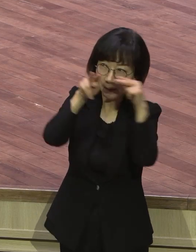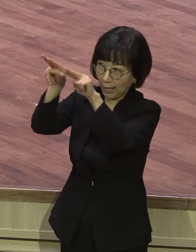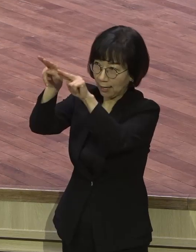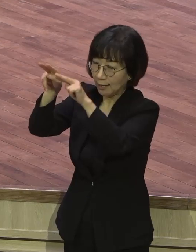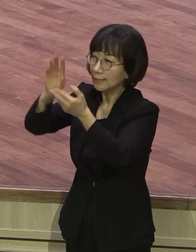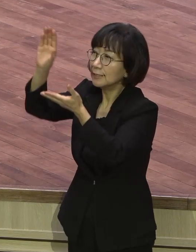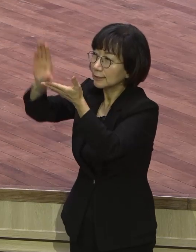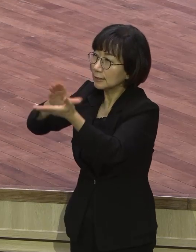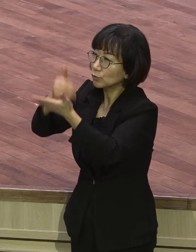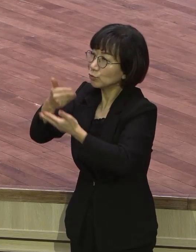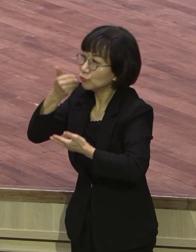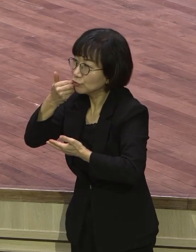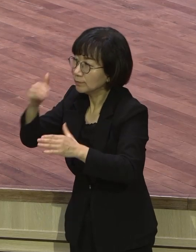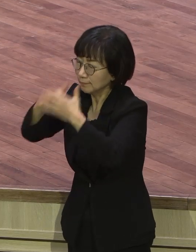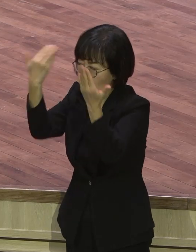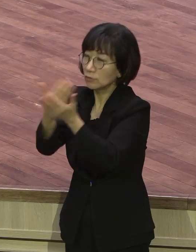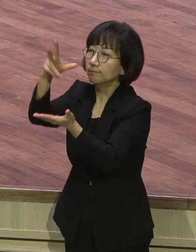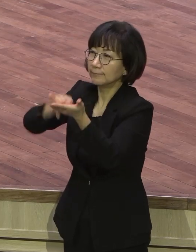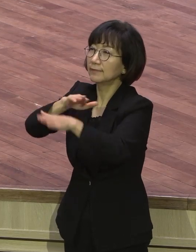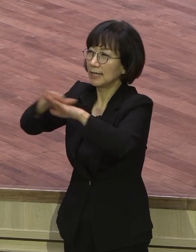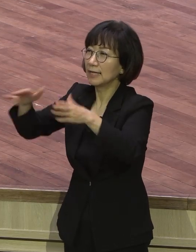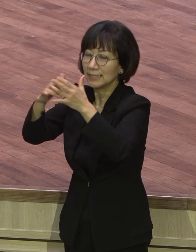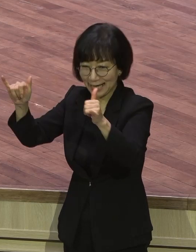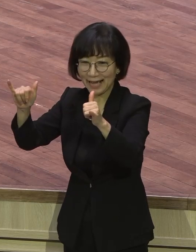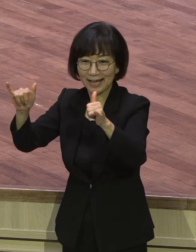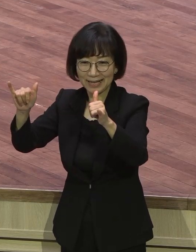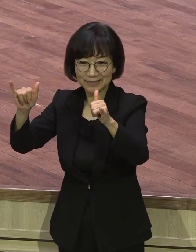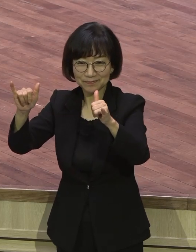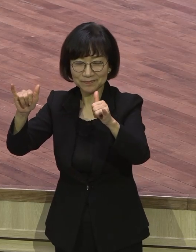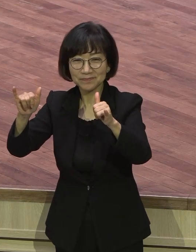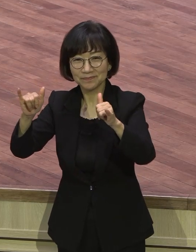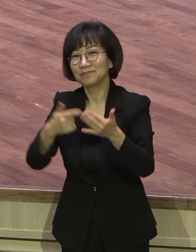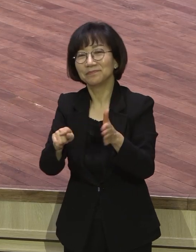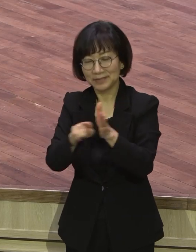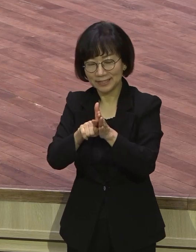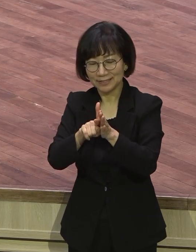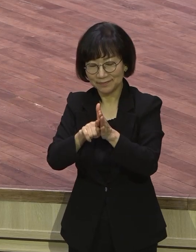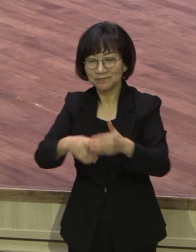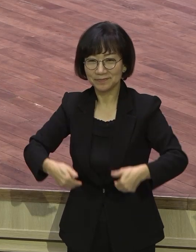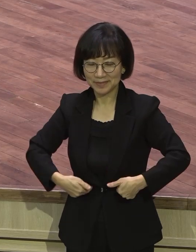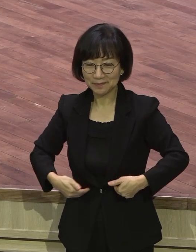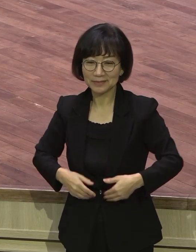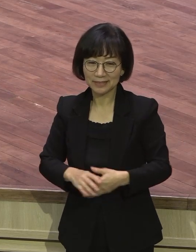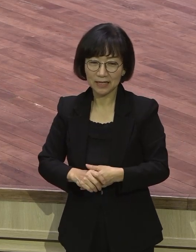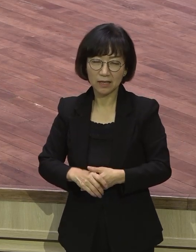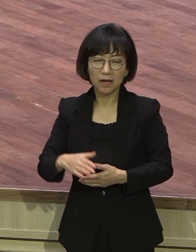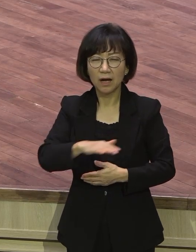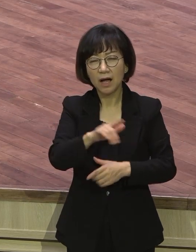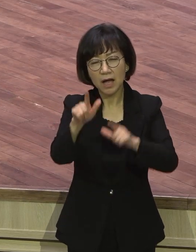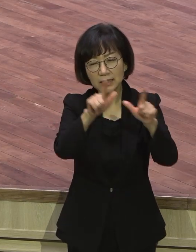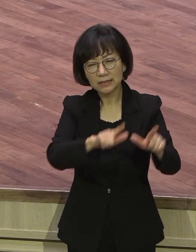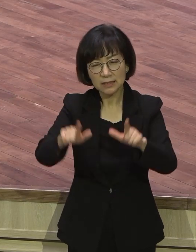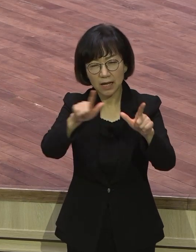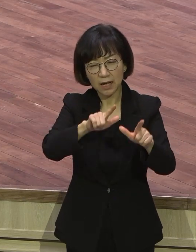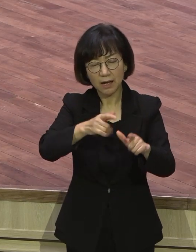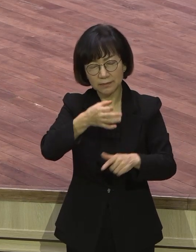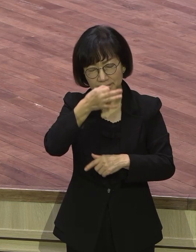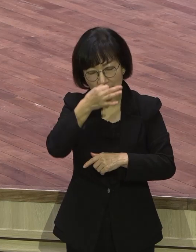그리스도를 대입시키세요 성의 역사하게 돼 있어요 광야 같은 삶의 현장에서